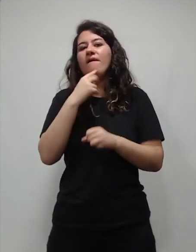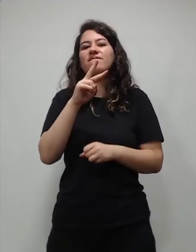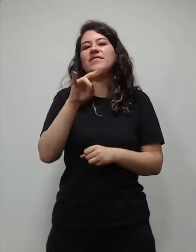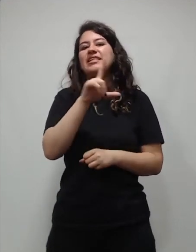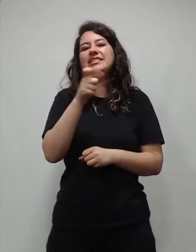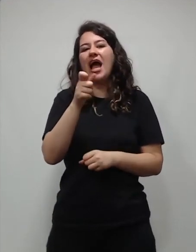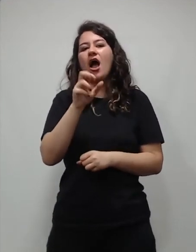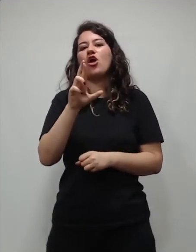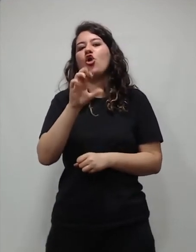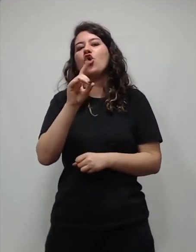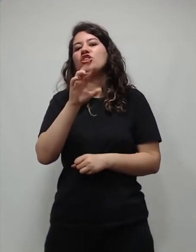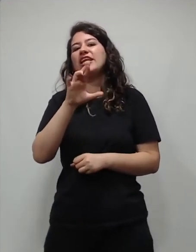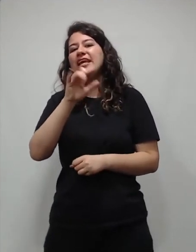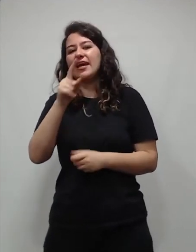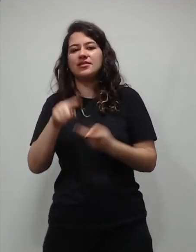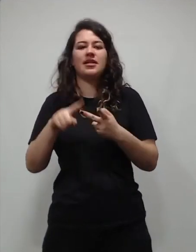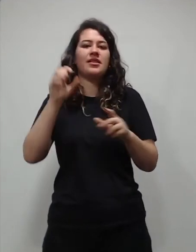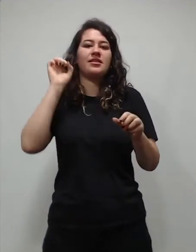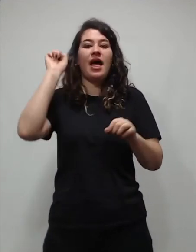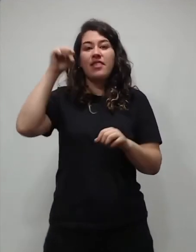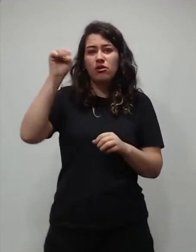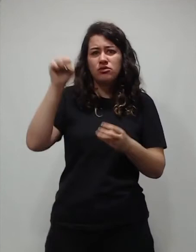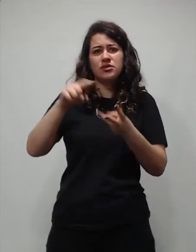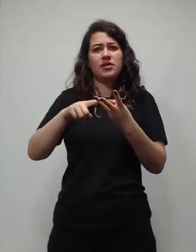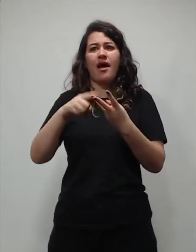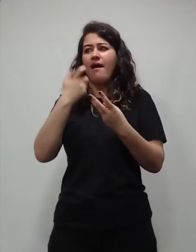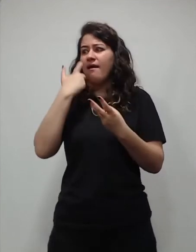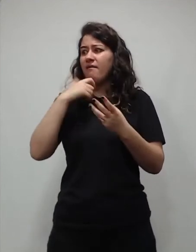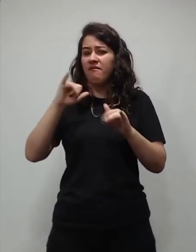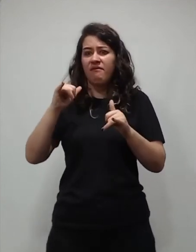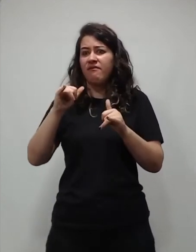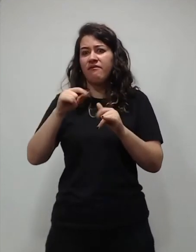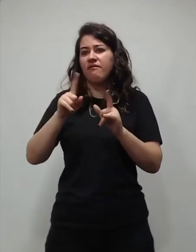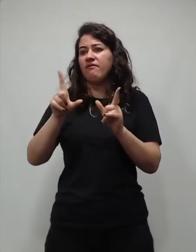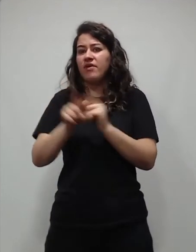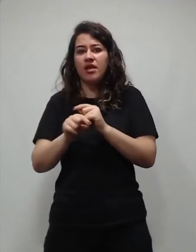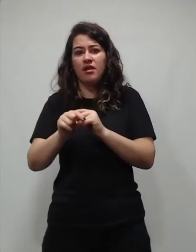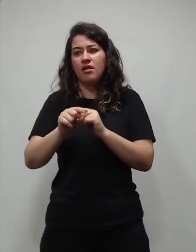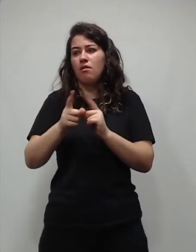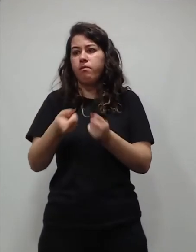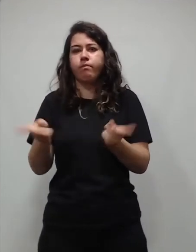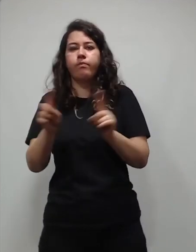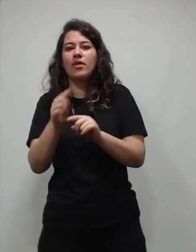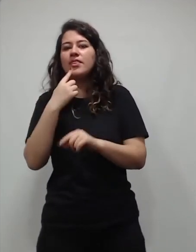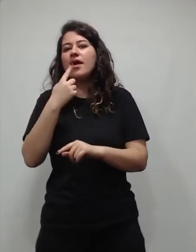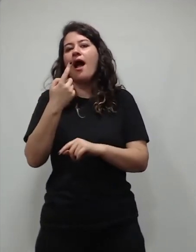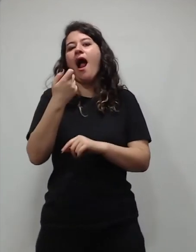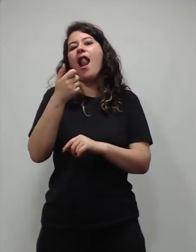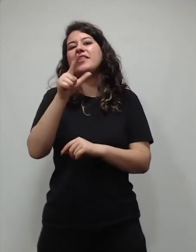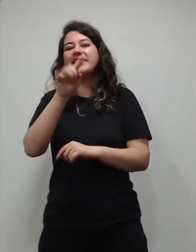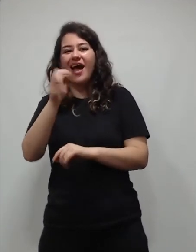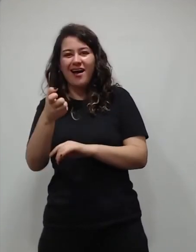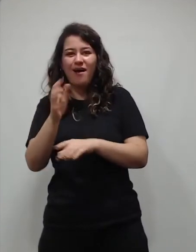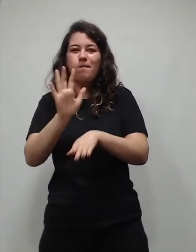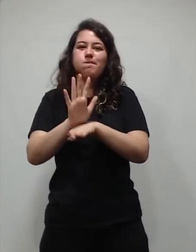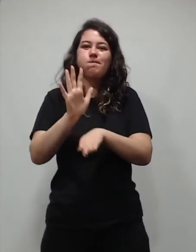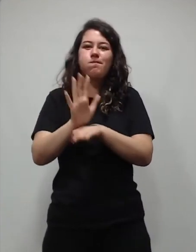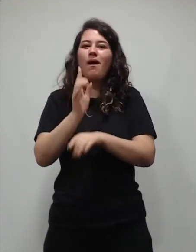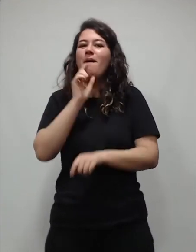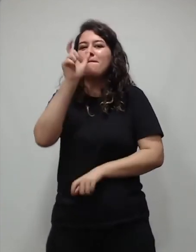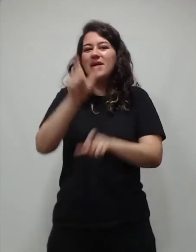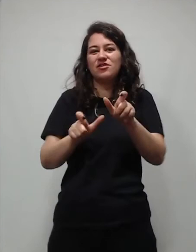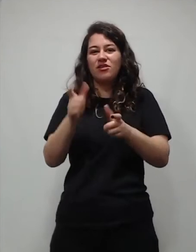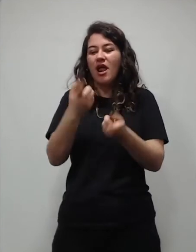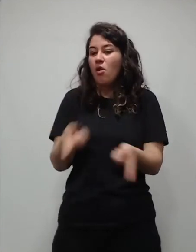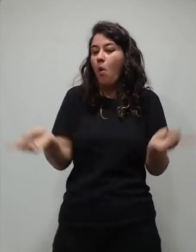Rodríguez, Santa Lucía, sin darles el alta. Porque temen de que al darles el alta la persona luego lo puede ingresar de